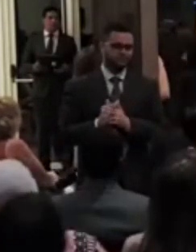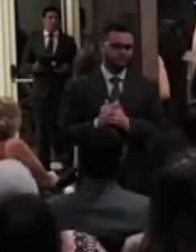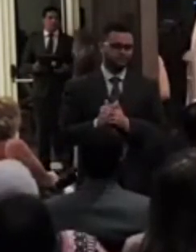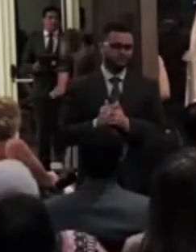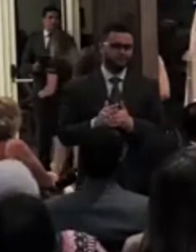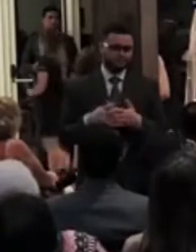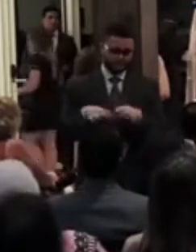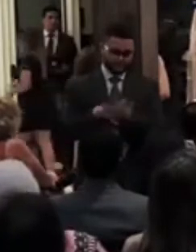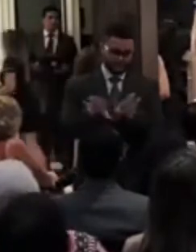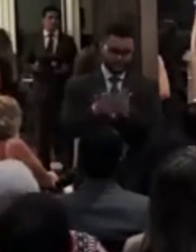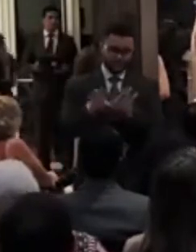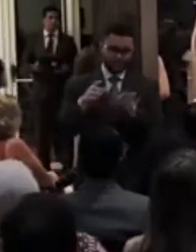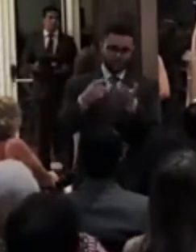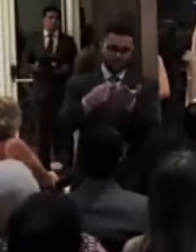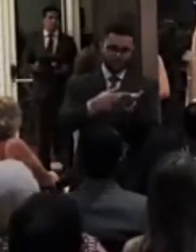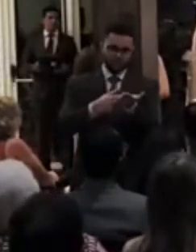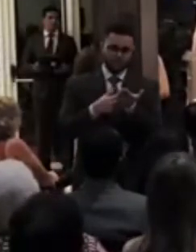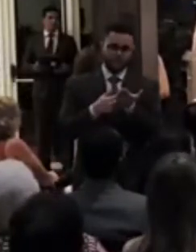E aí convido também